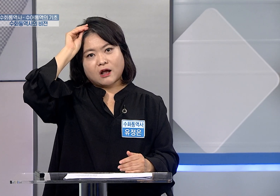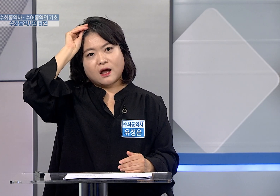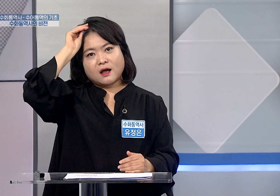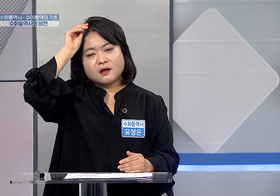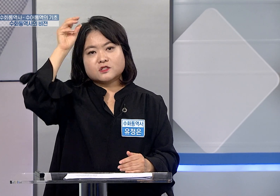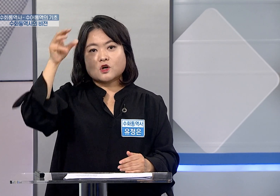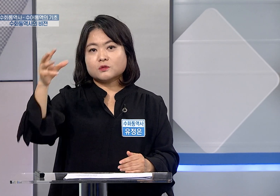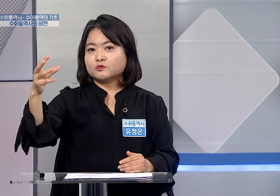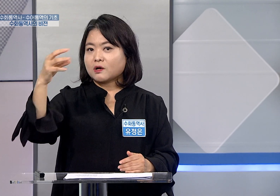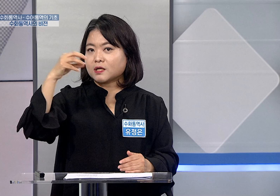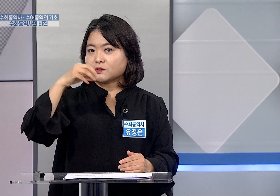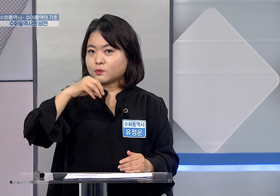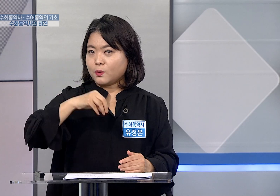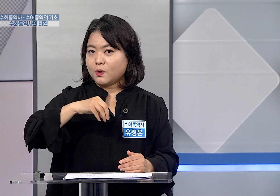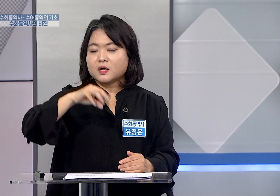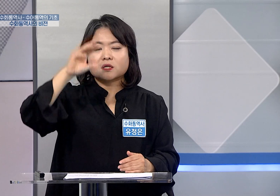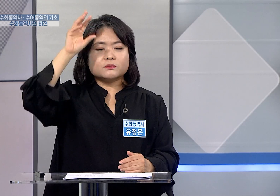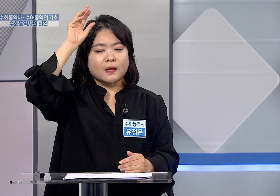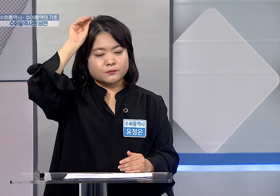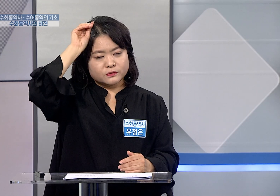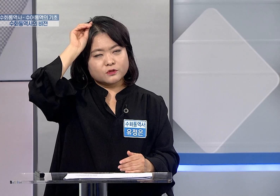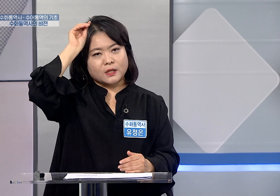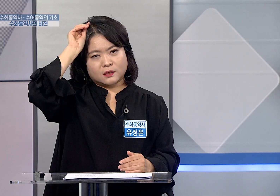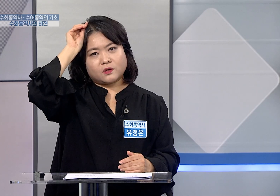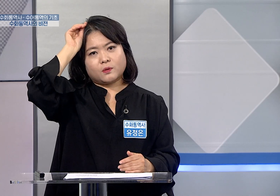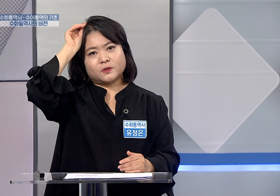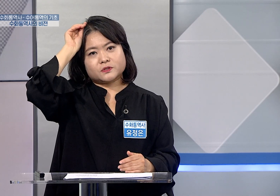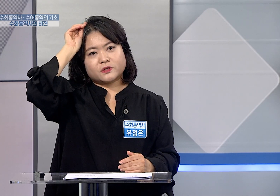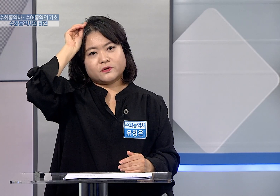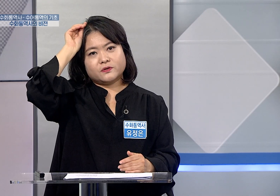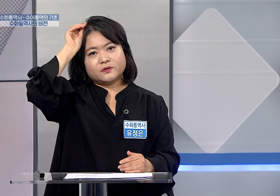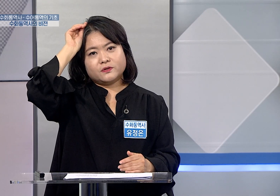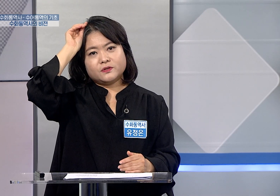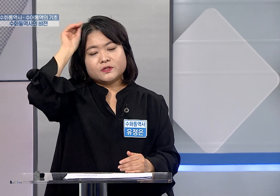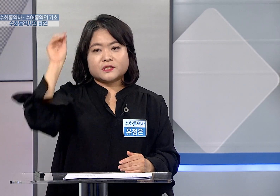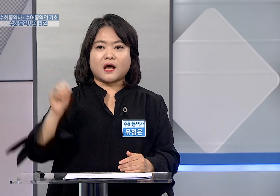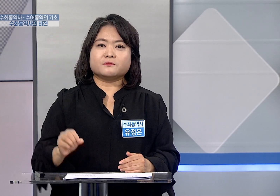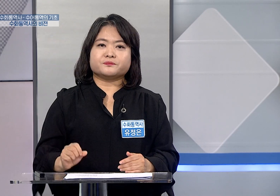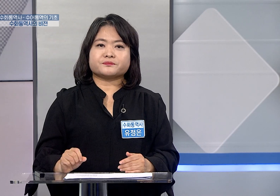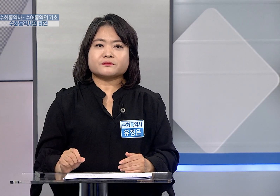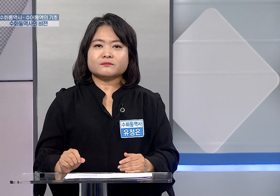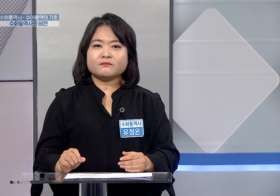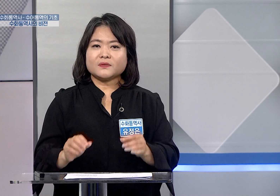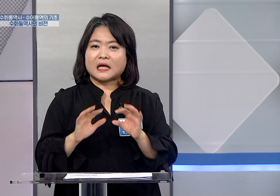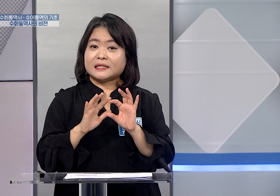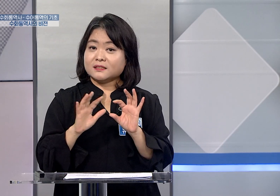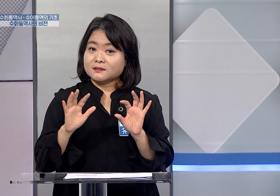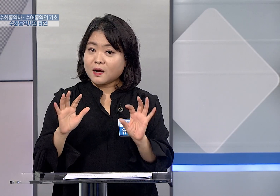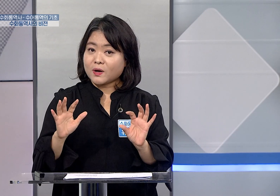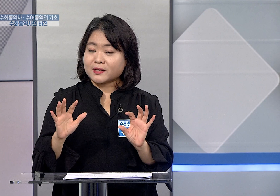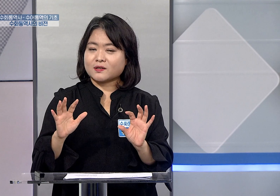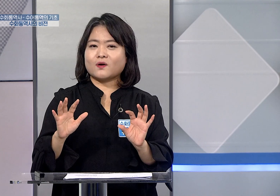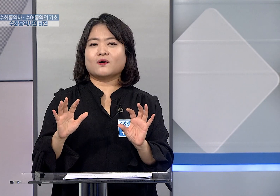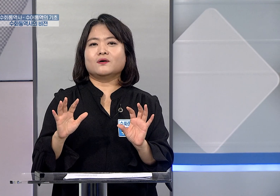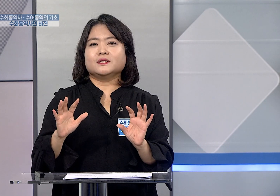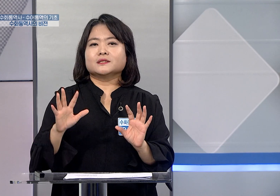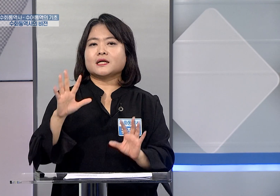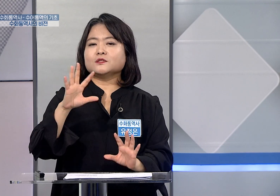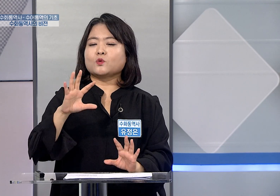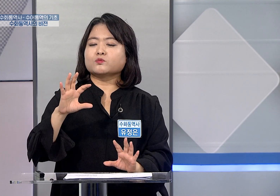단어가 청인문화 간섭으로 기분 나쁜 단어가 되어버렸어요. 자, 이런 상황에서 사실